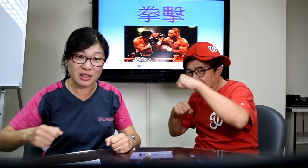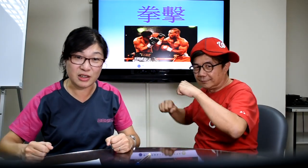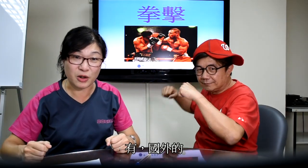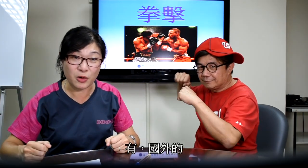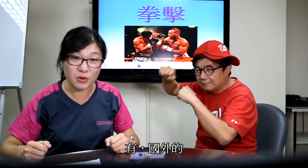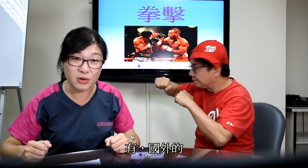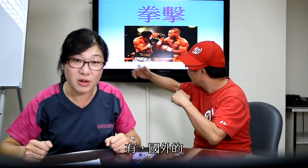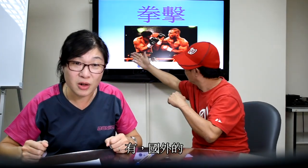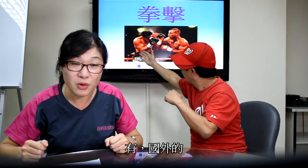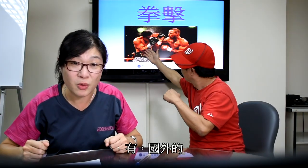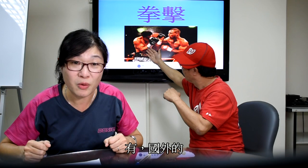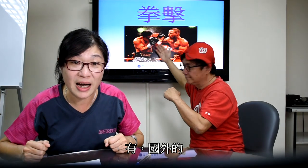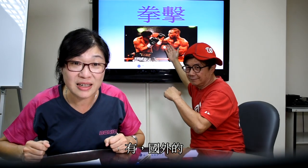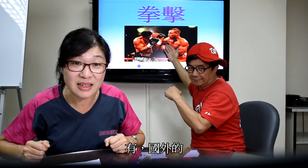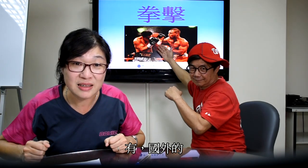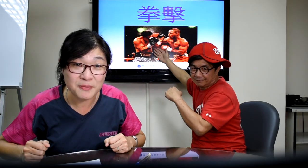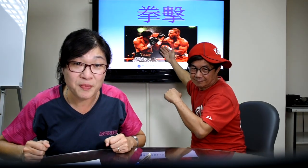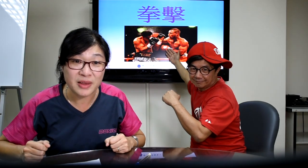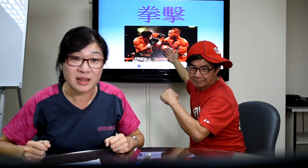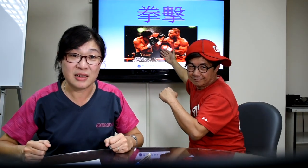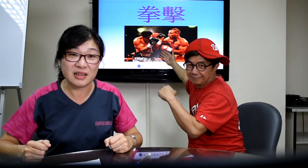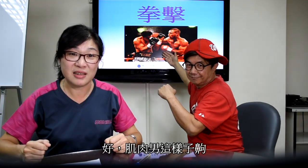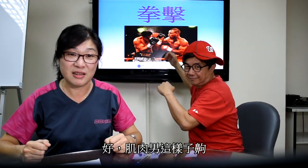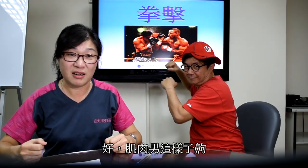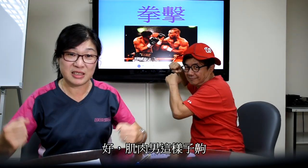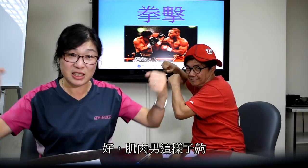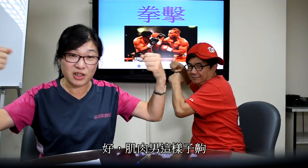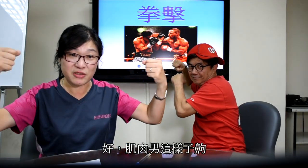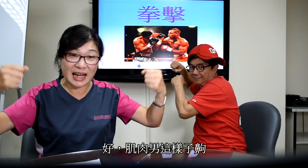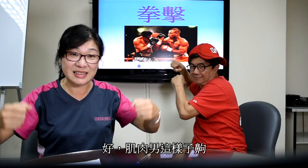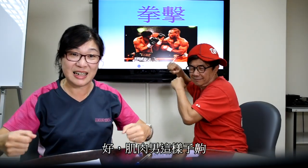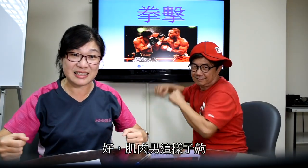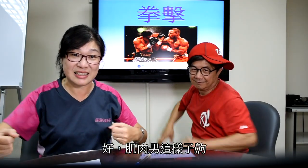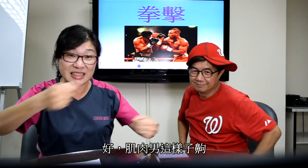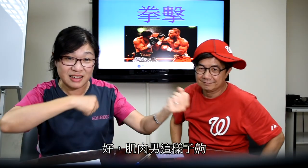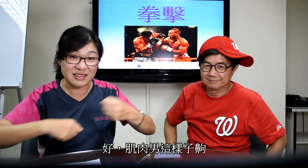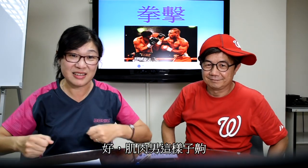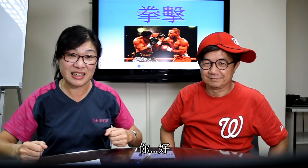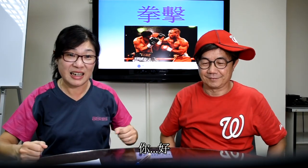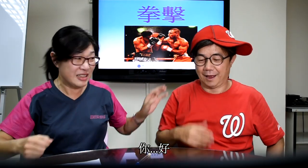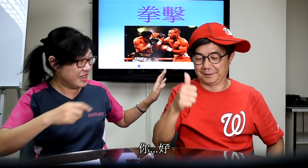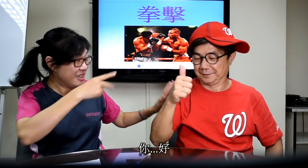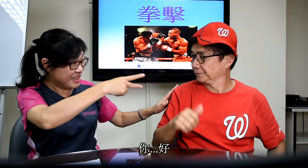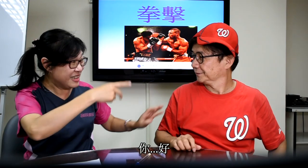哦，有国外的。好，肌肉男这样子哈、哦，你